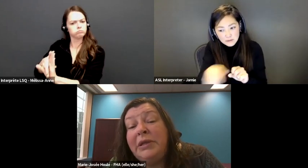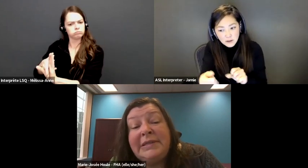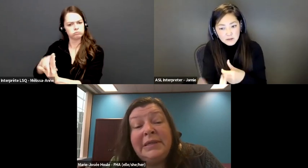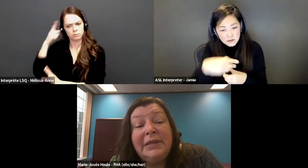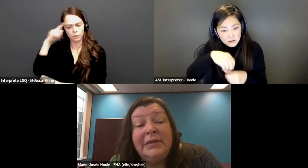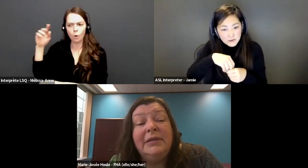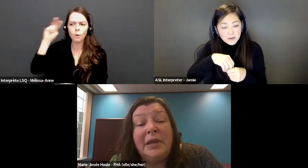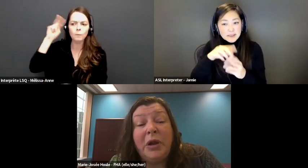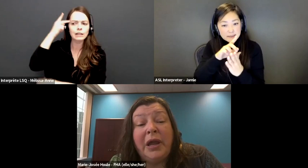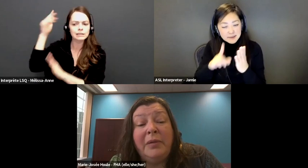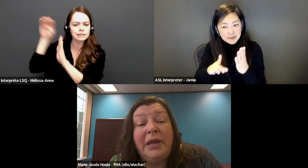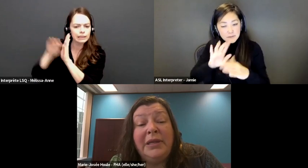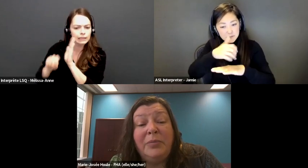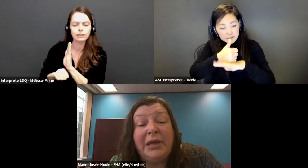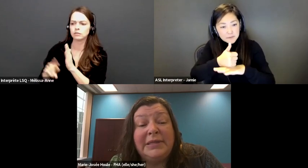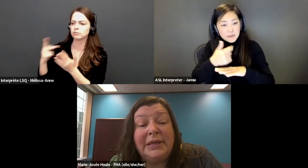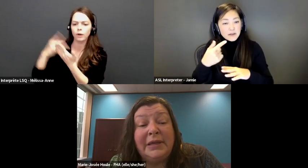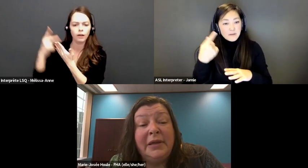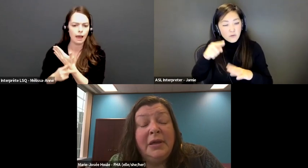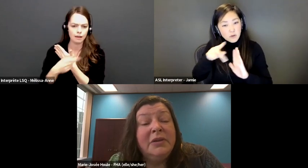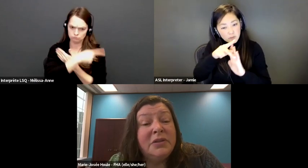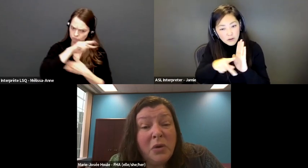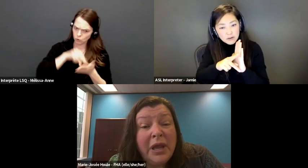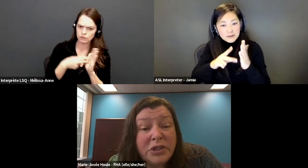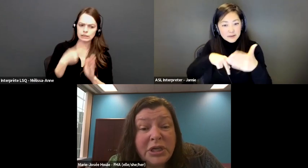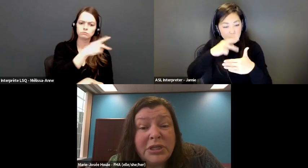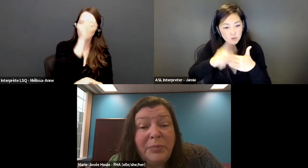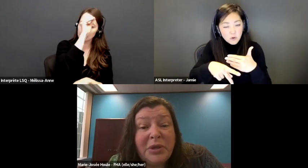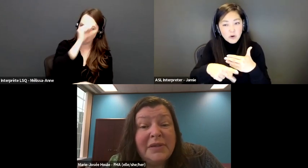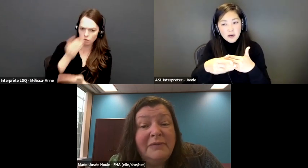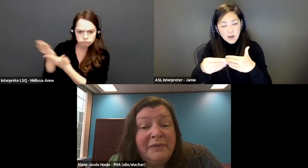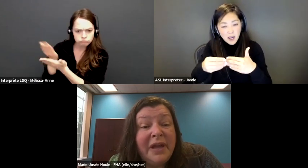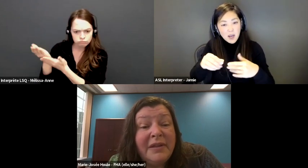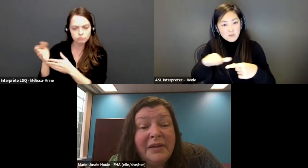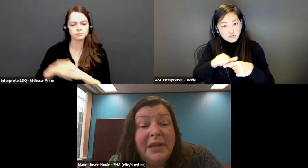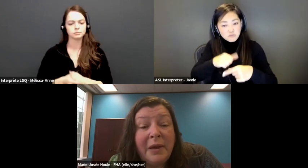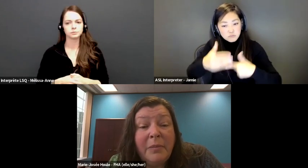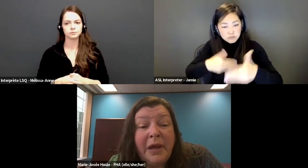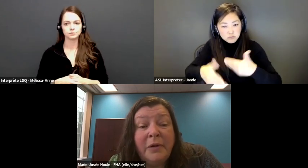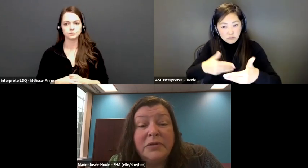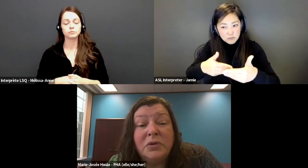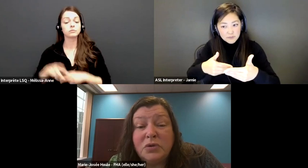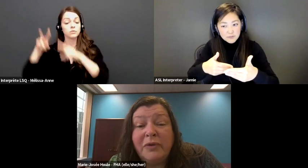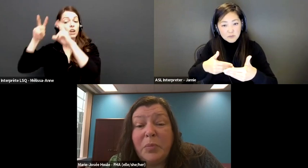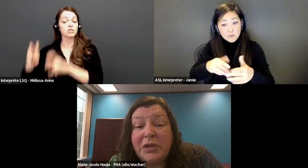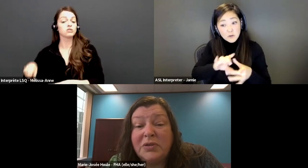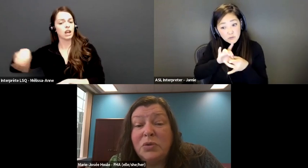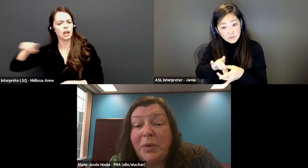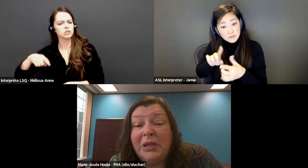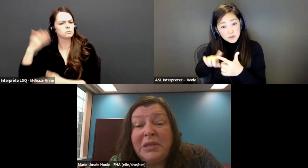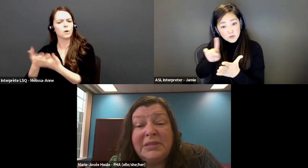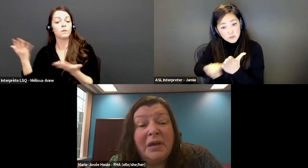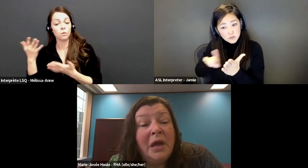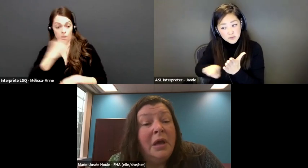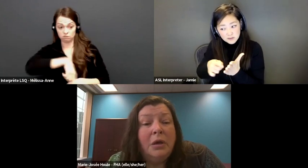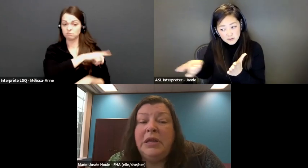des politiques, des programmes et des pratiques. Selon la recherche, les personnes vivant dans les campements sont souvent perçues par